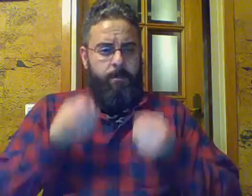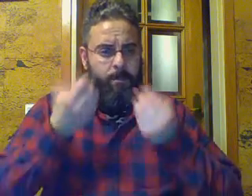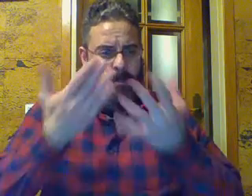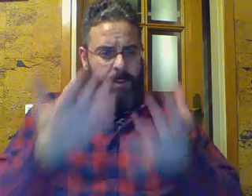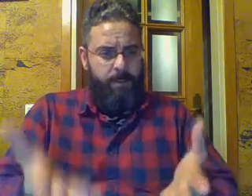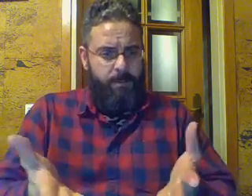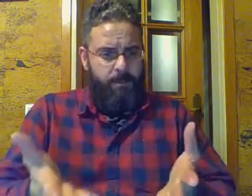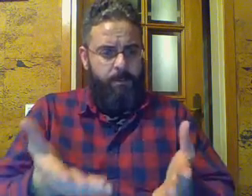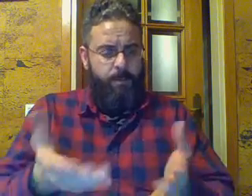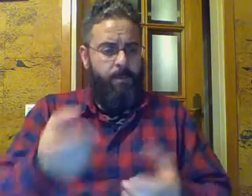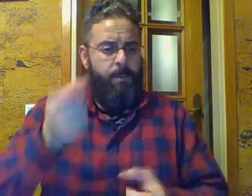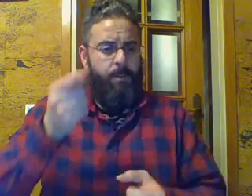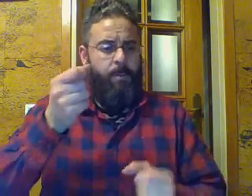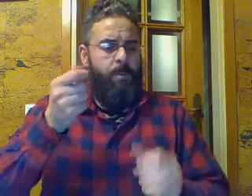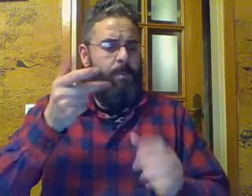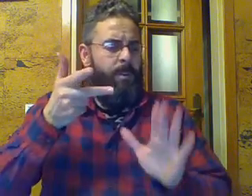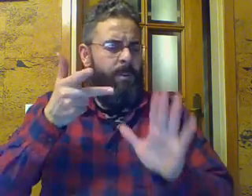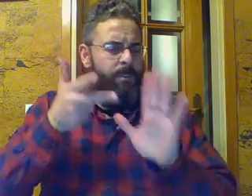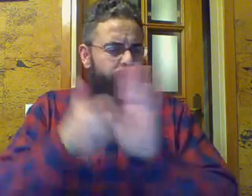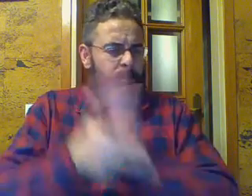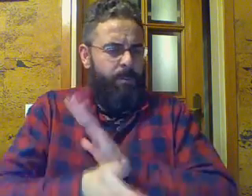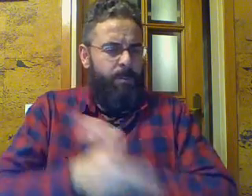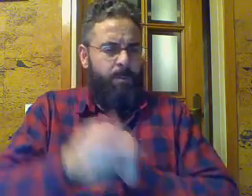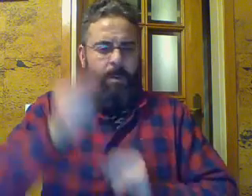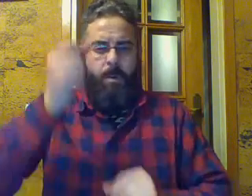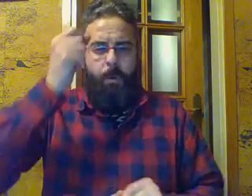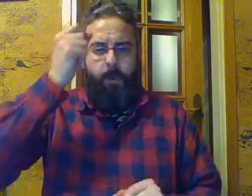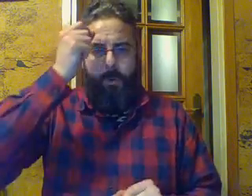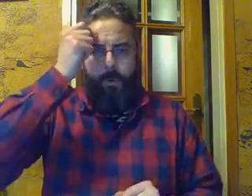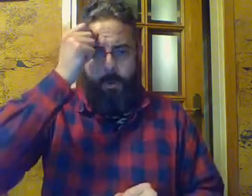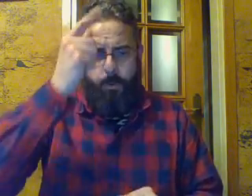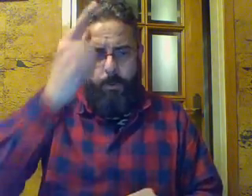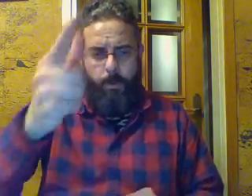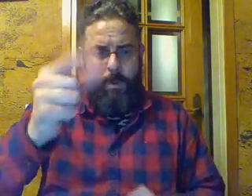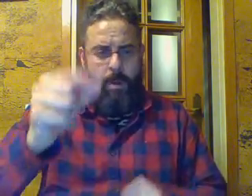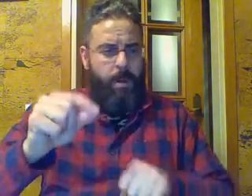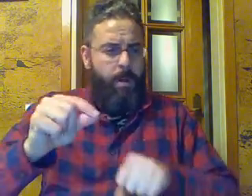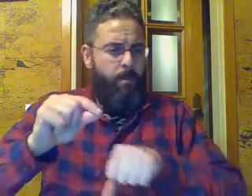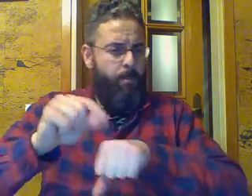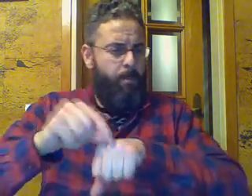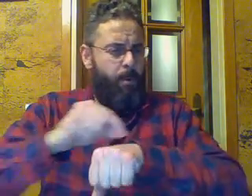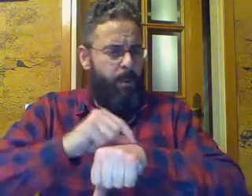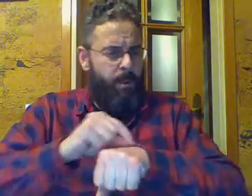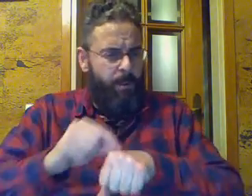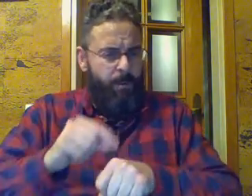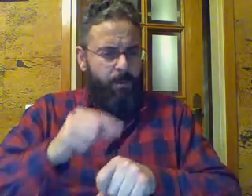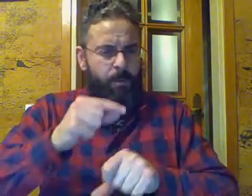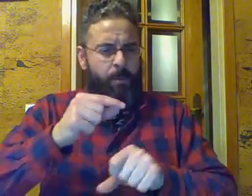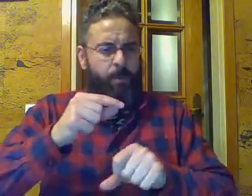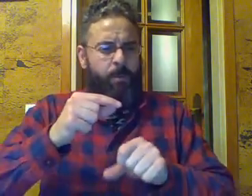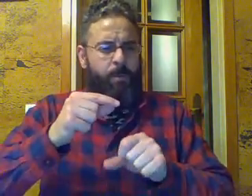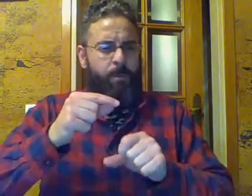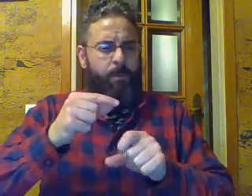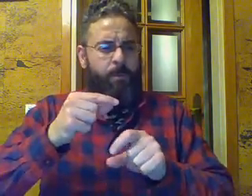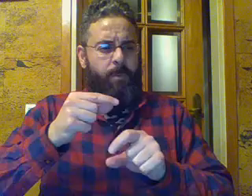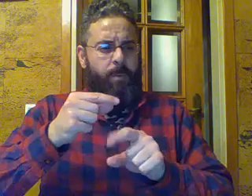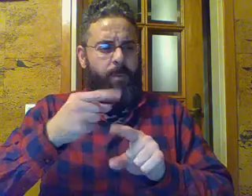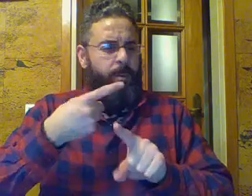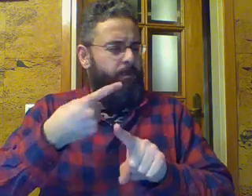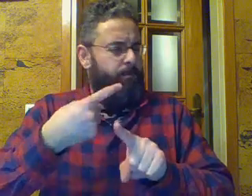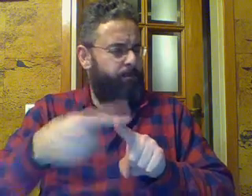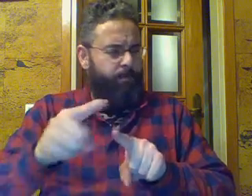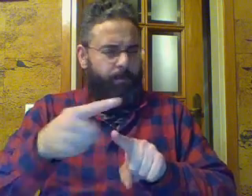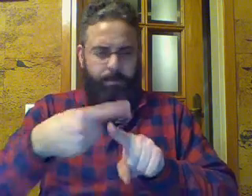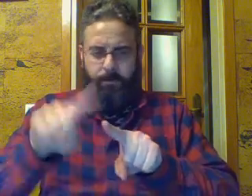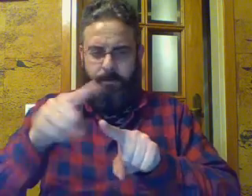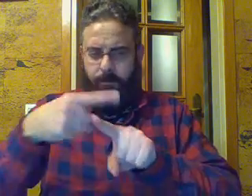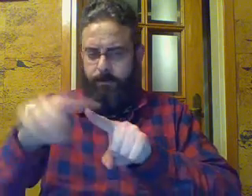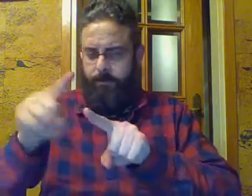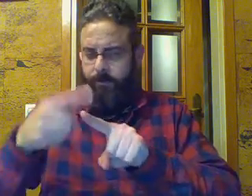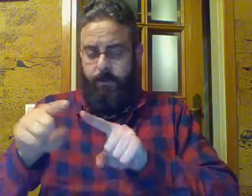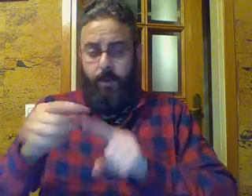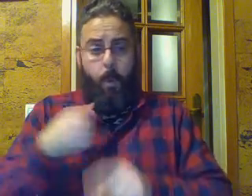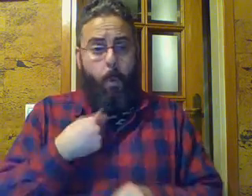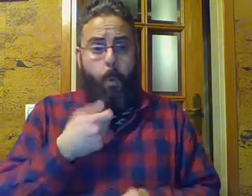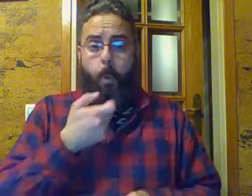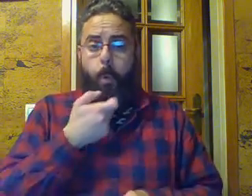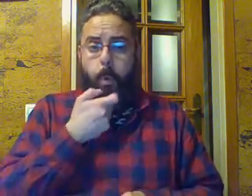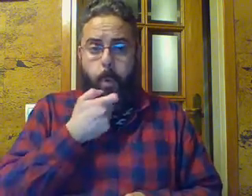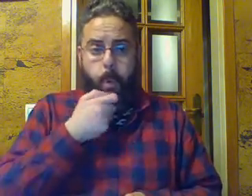No es buena manera de interesarse por si puede cambiar el tono. También le recordaba que había hecho alguna acción bien y de